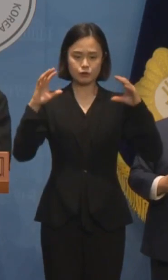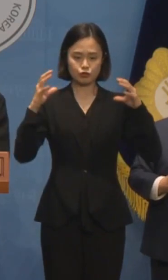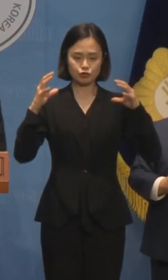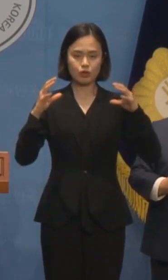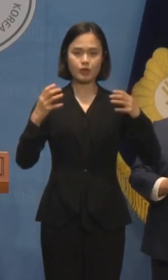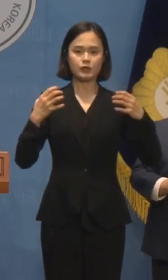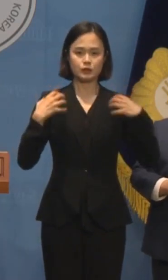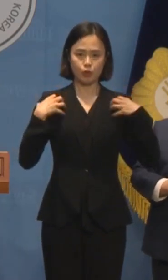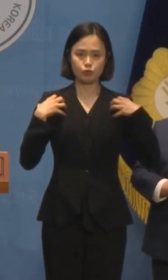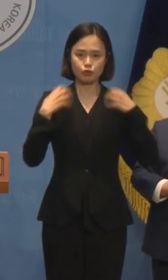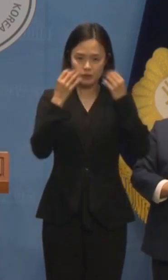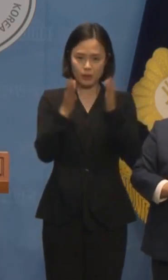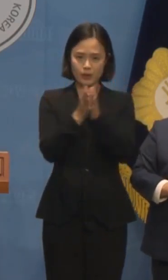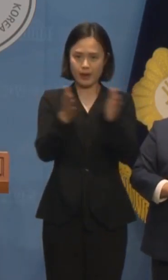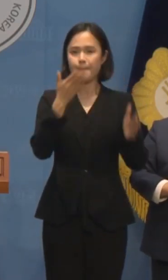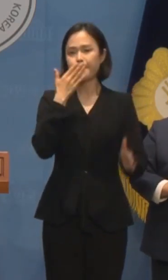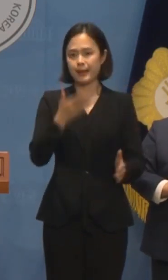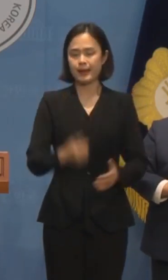있습니다.